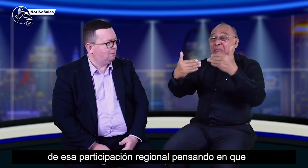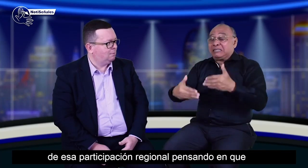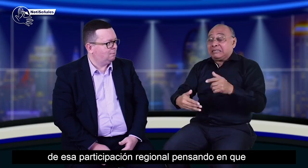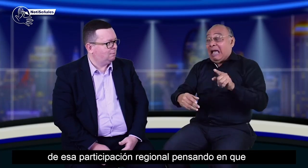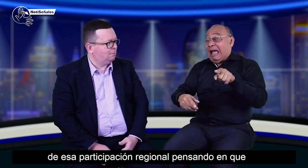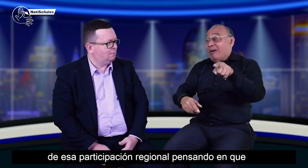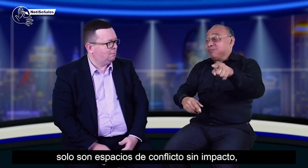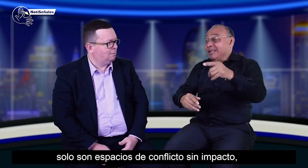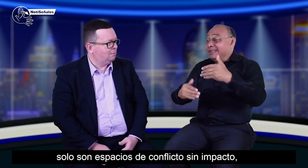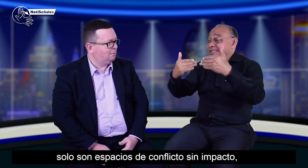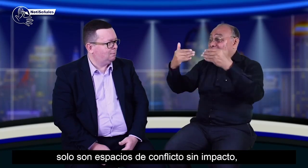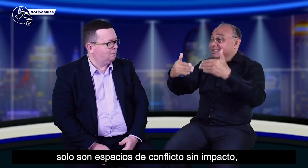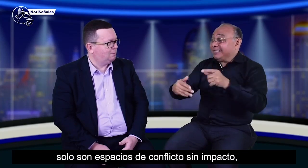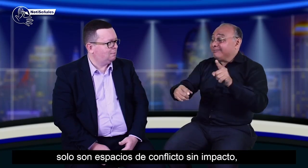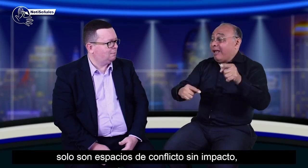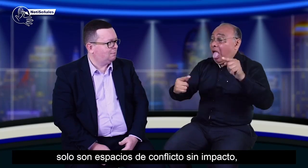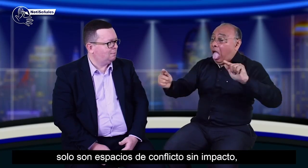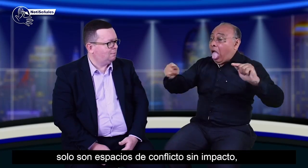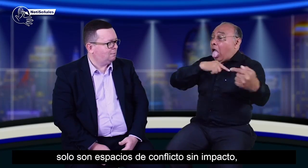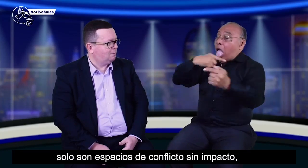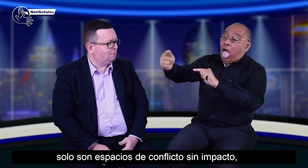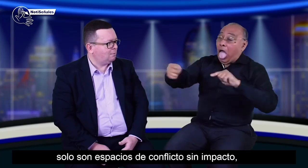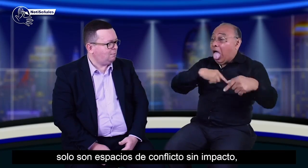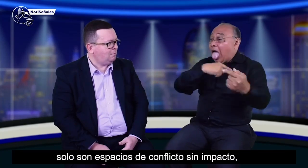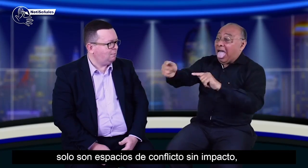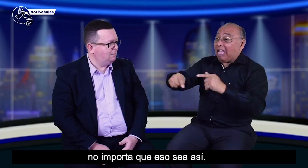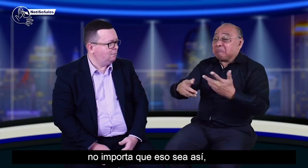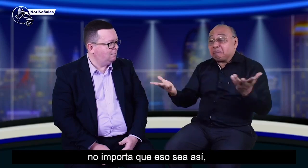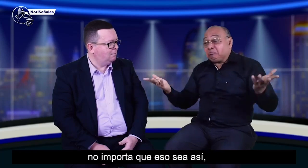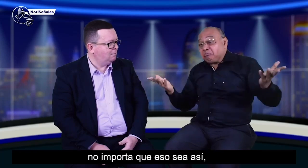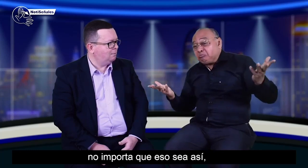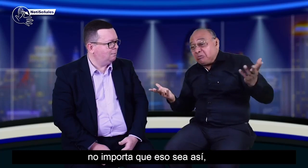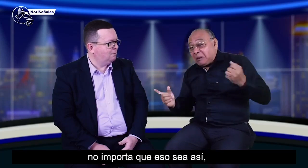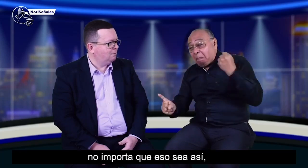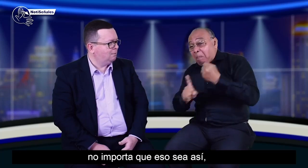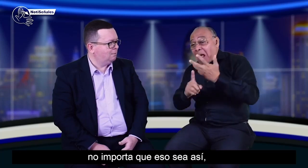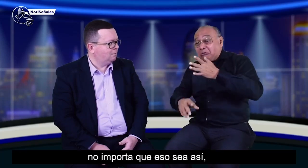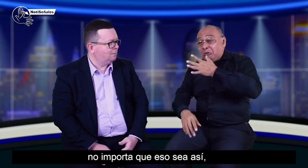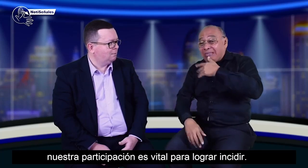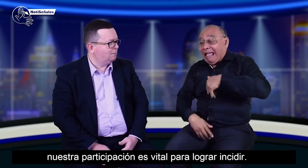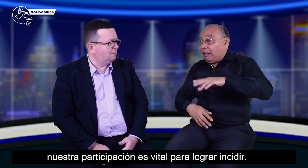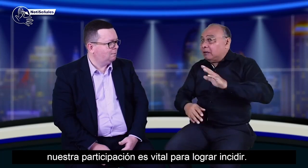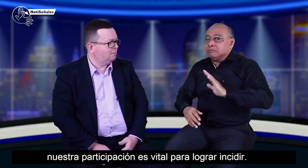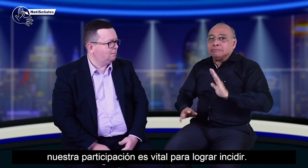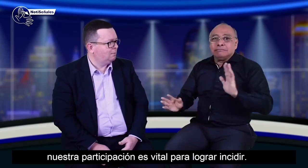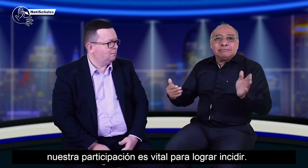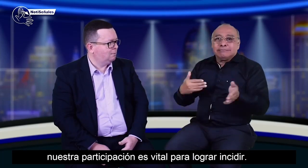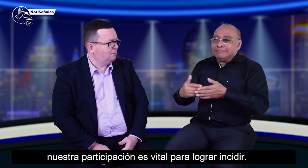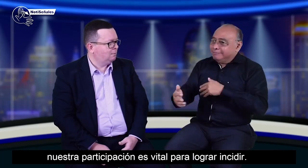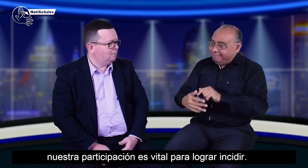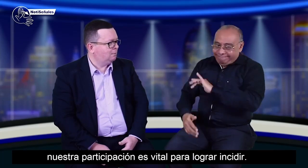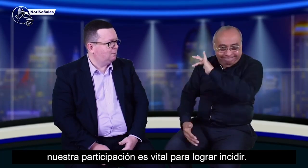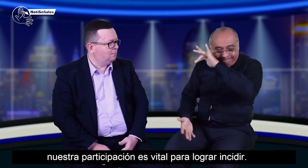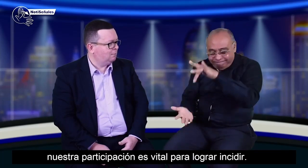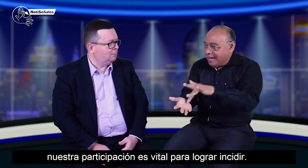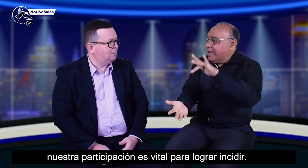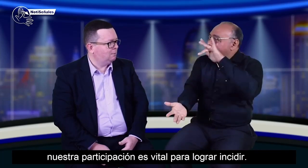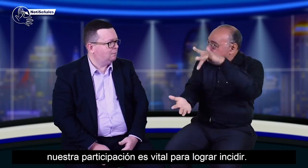en que solo son espacios de conflicto sin impacto. No importa que eso sea así, nuestra participación es vital para lograr incidir.